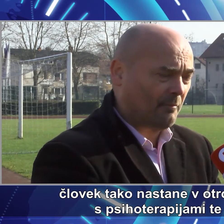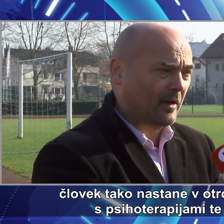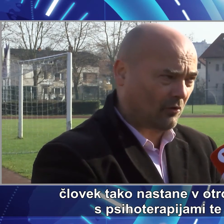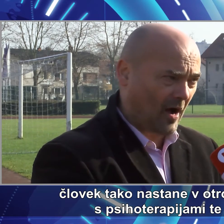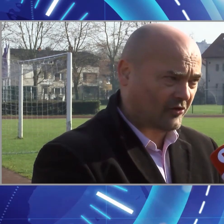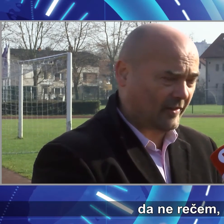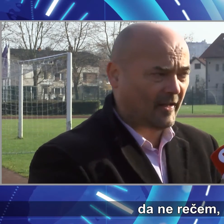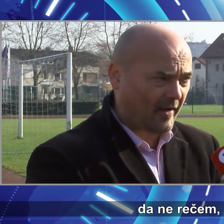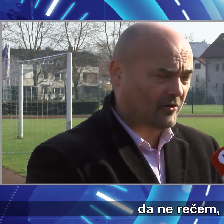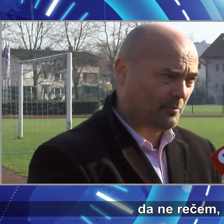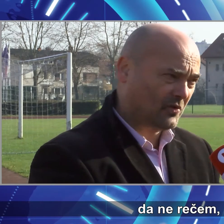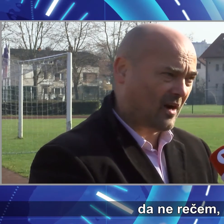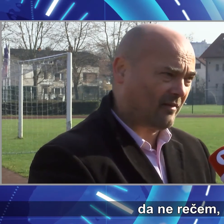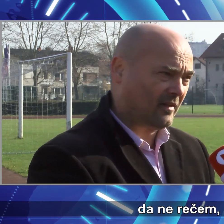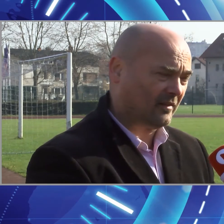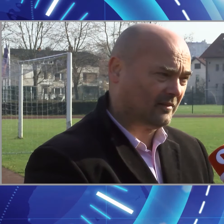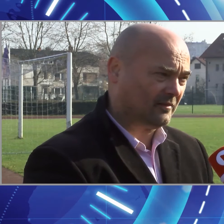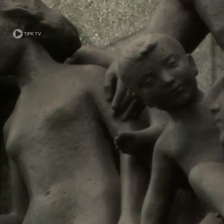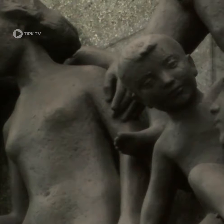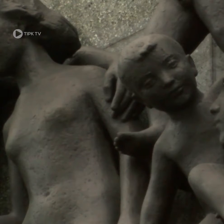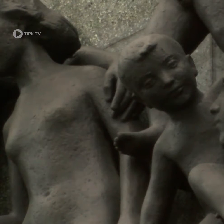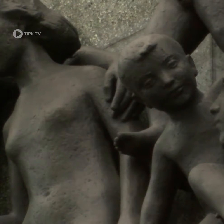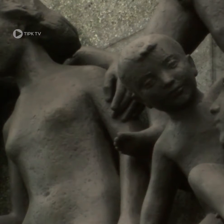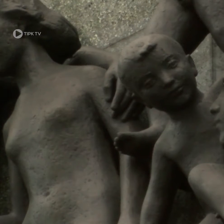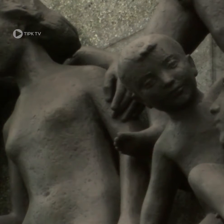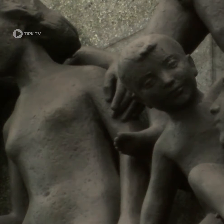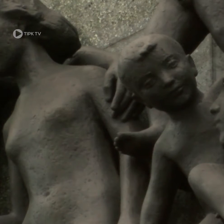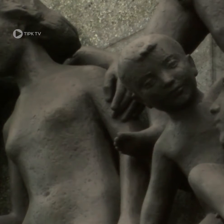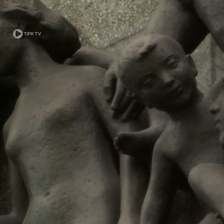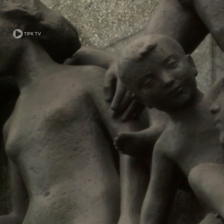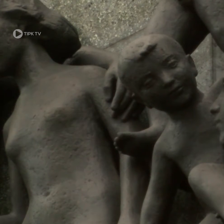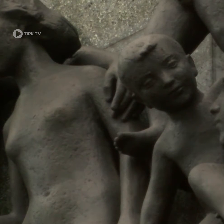ljudi predrugačiti, da ne rečem pozdraviti.